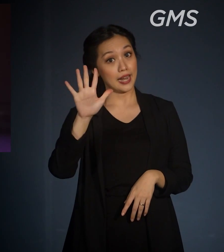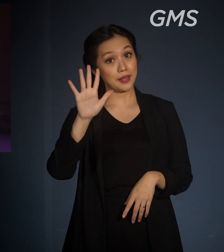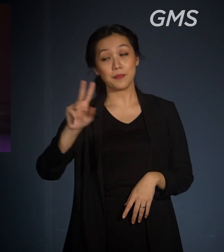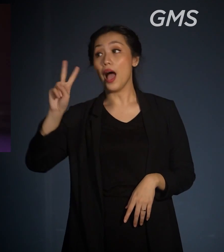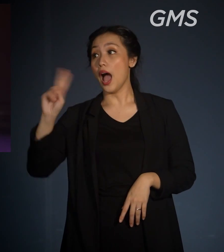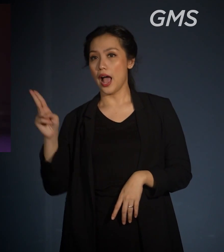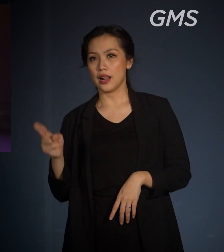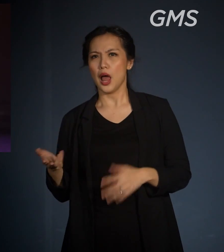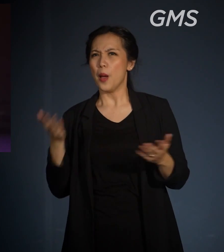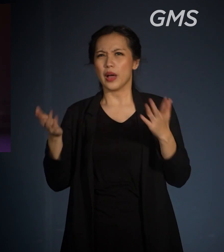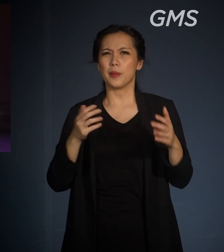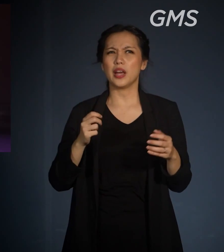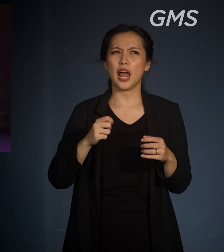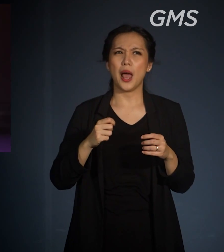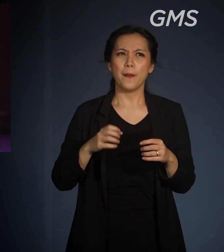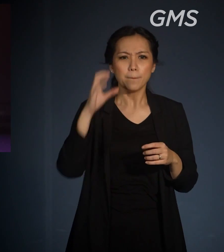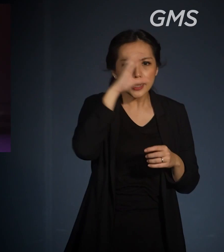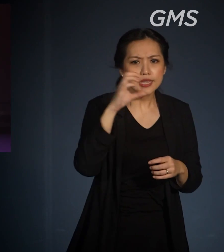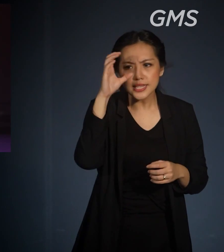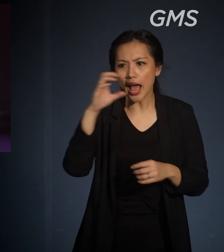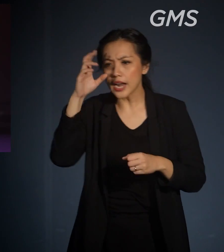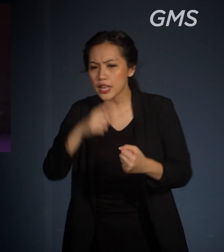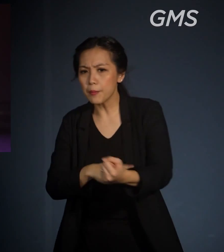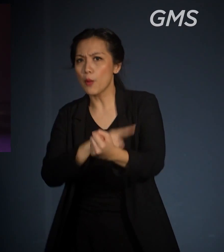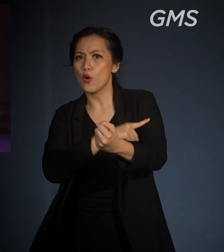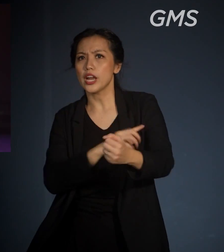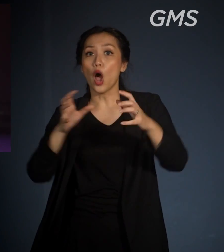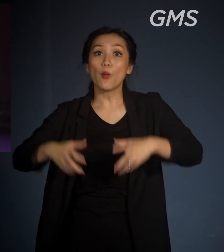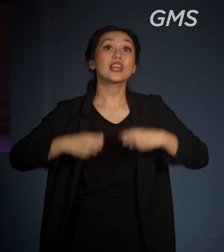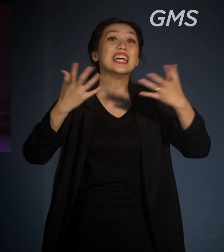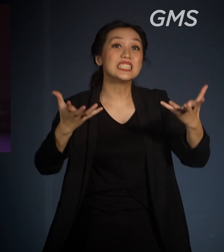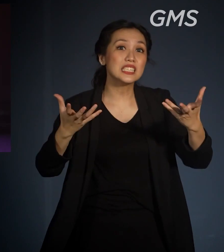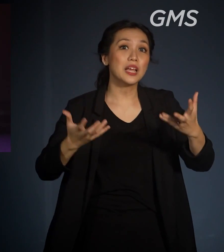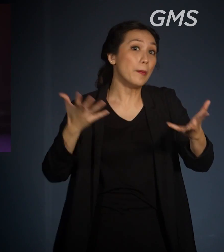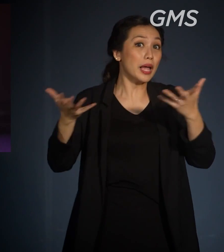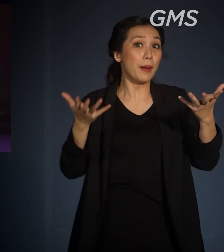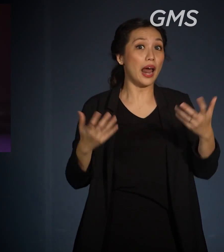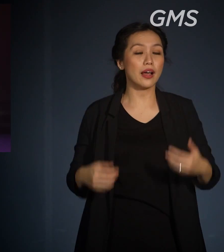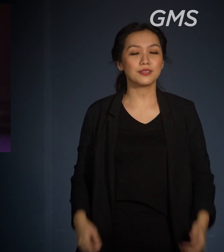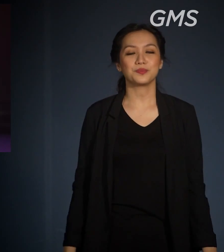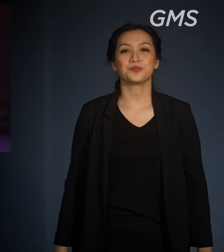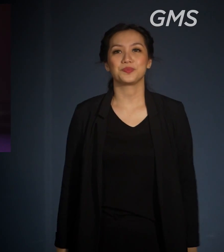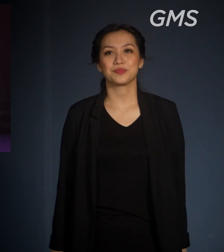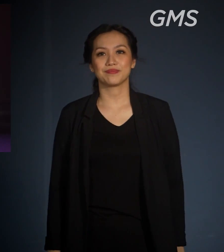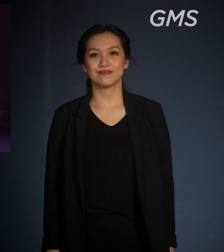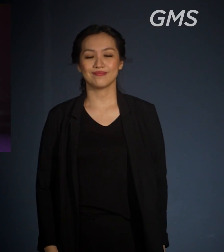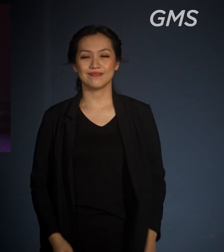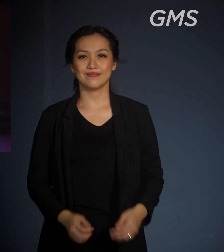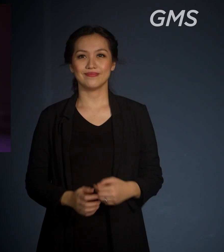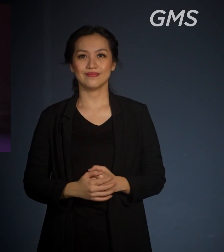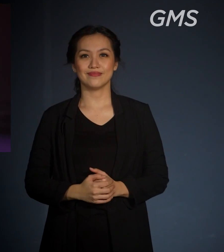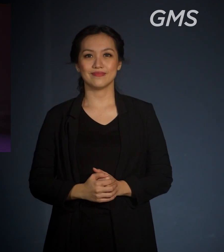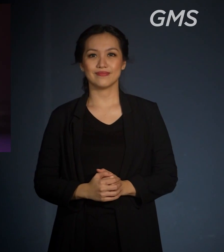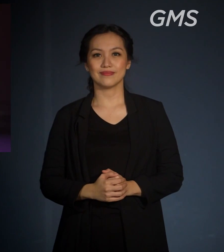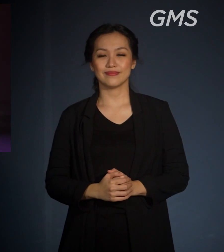menggali potensi dalam kehidupan kita. Bagaimana kita bisa menggalinya, menggali potensi dalam hidup kita.